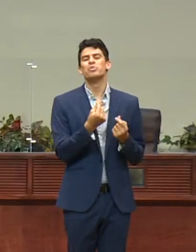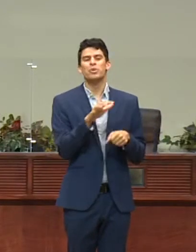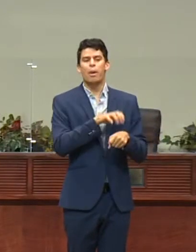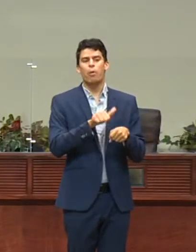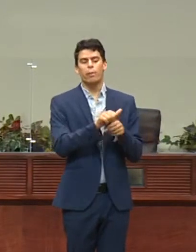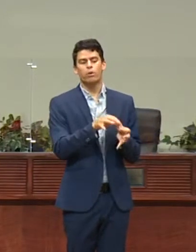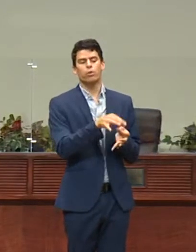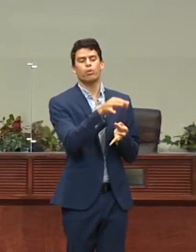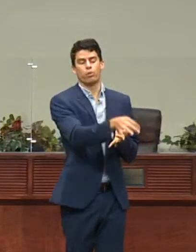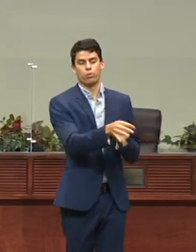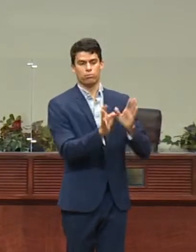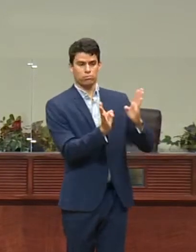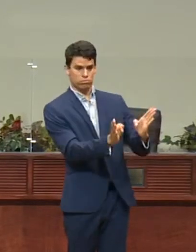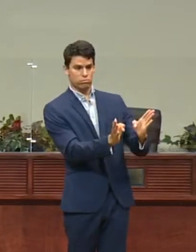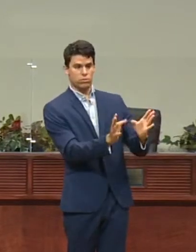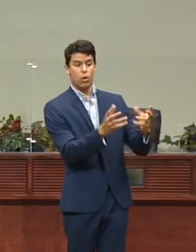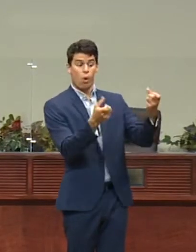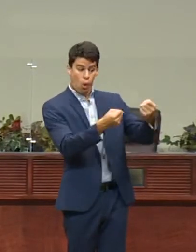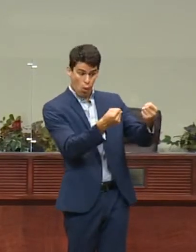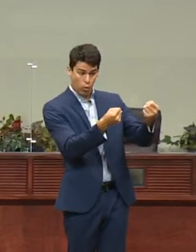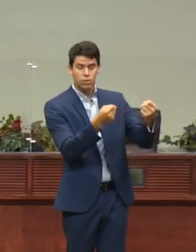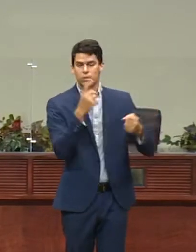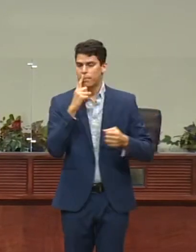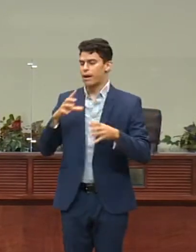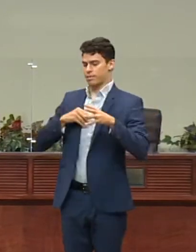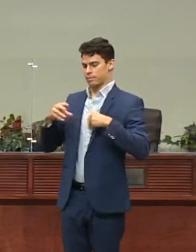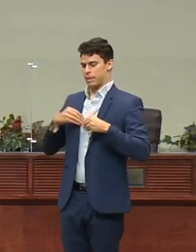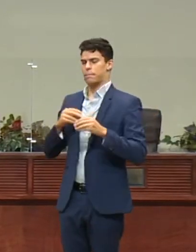ver a los pacientes que tenemos en el hospital.